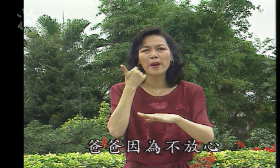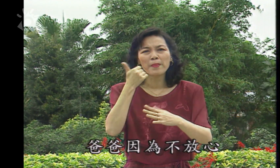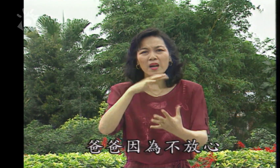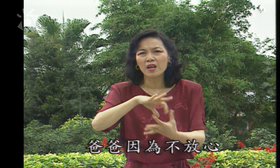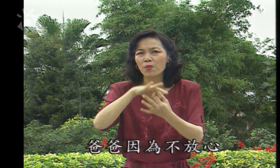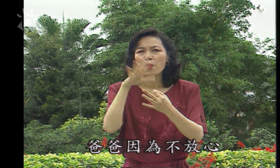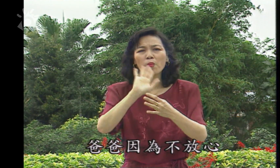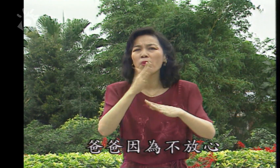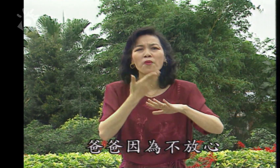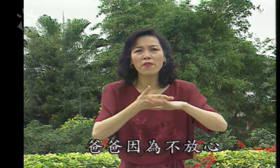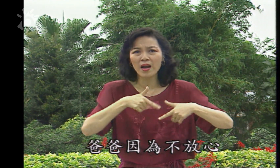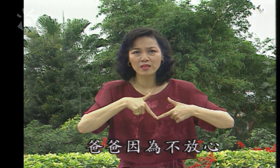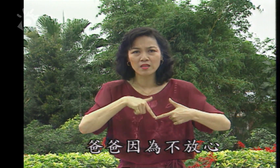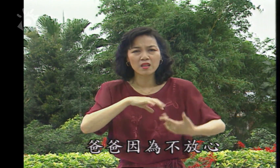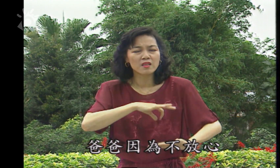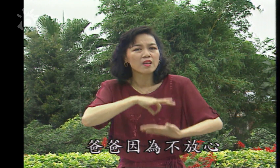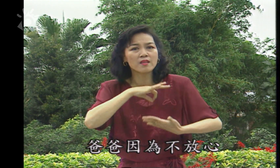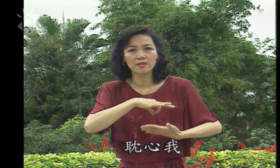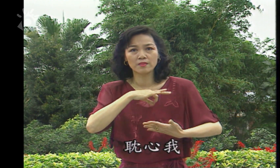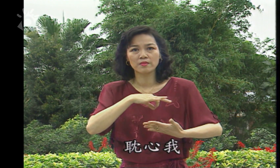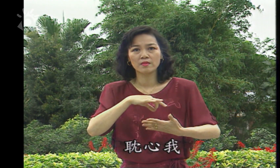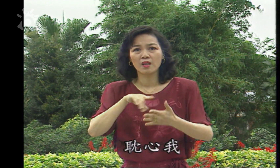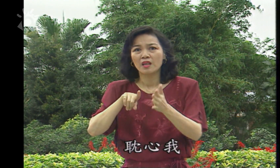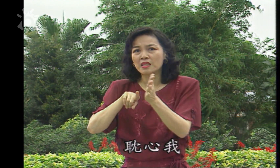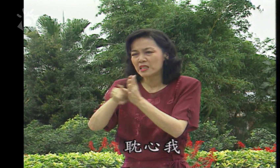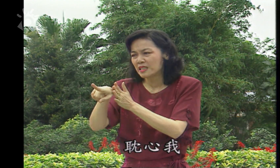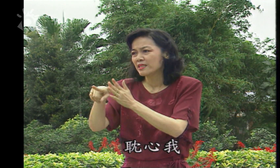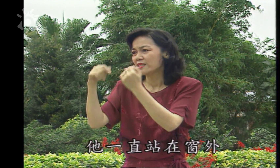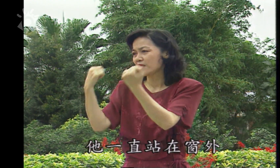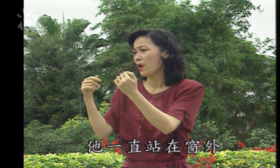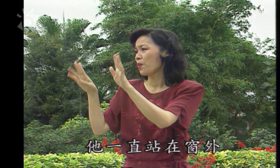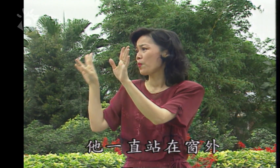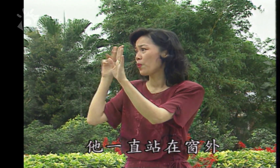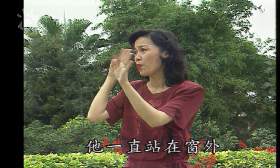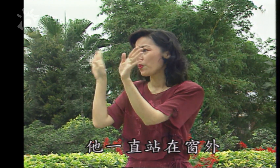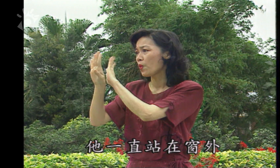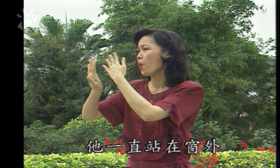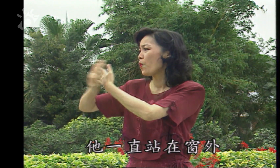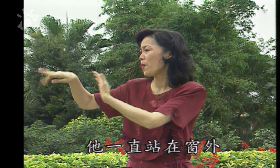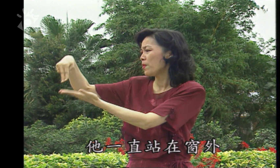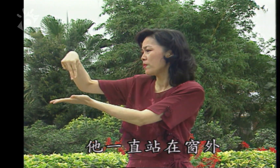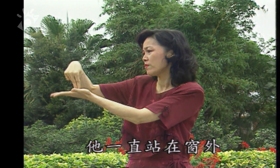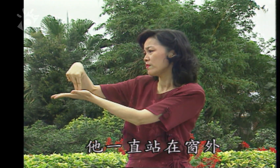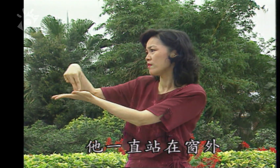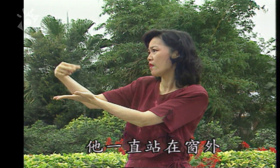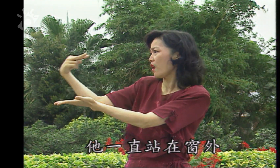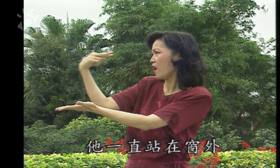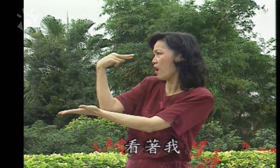因为不放心，担心我，他一直站在窗外看着